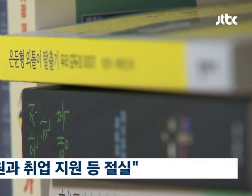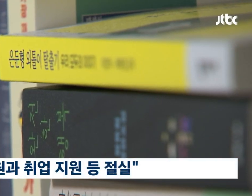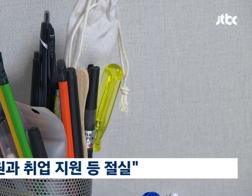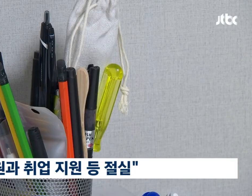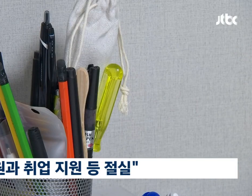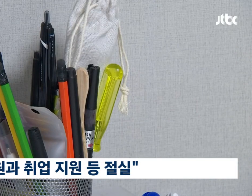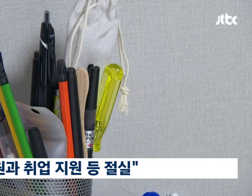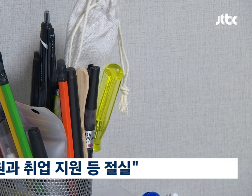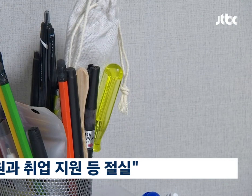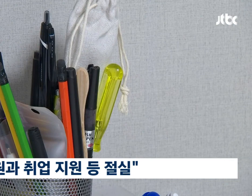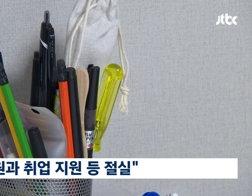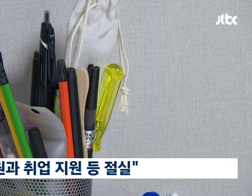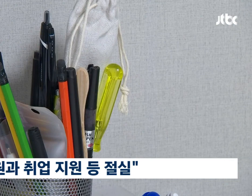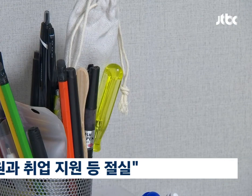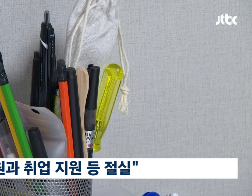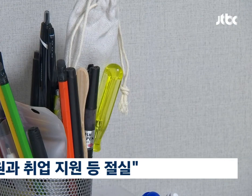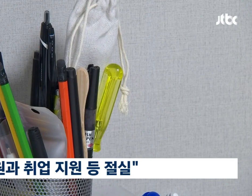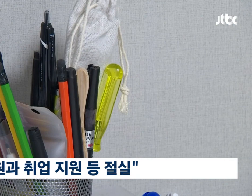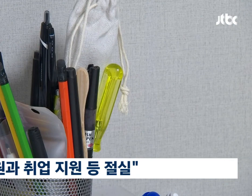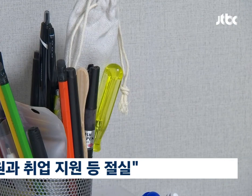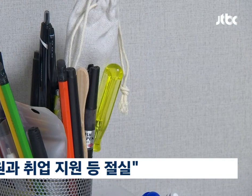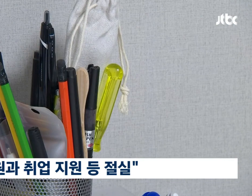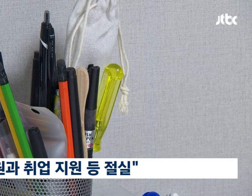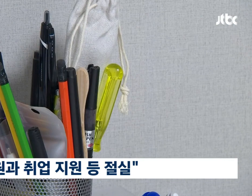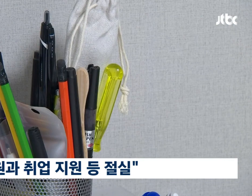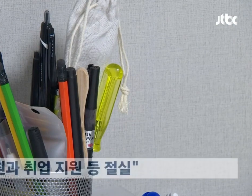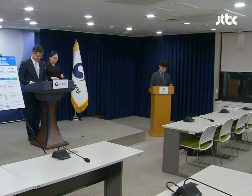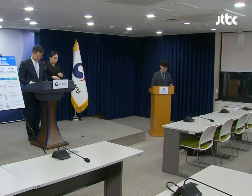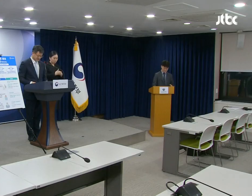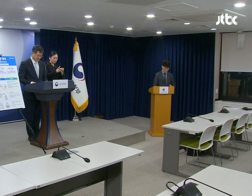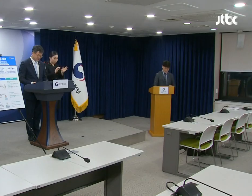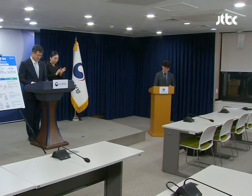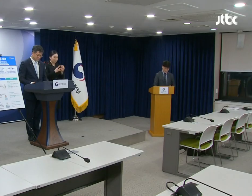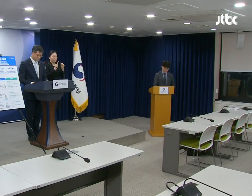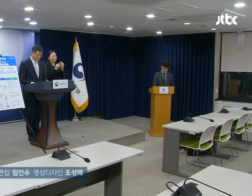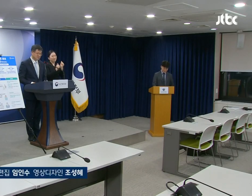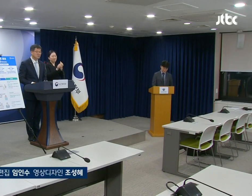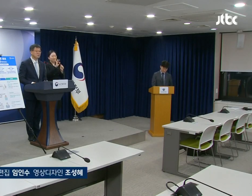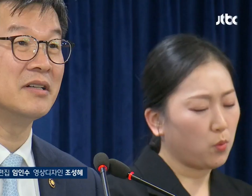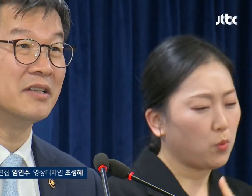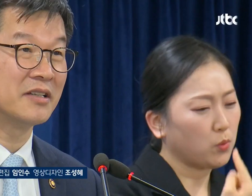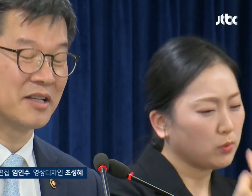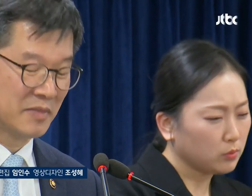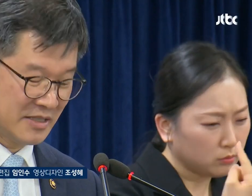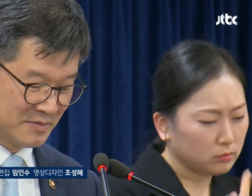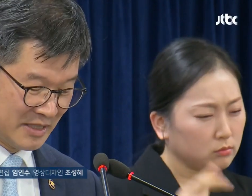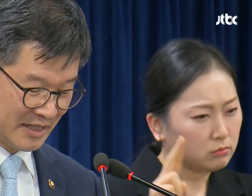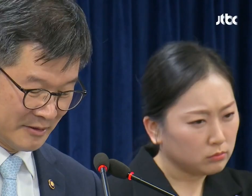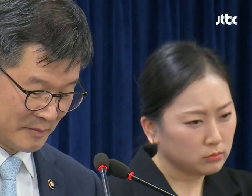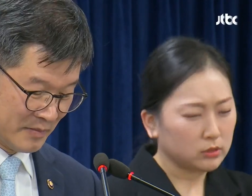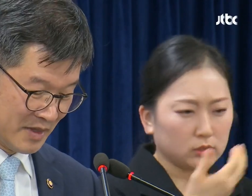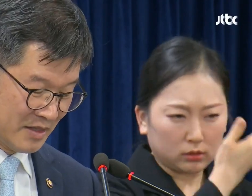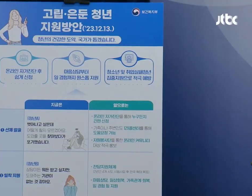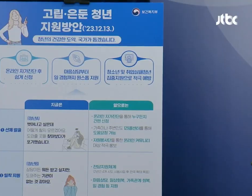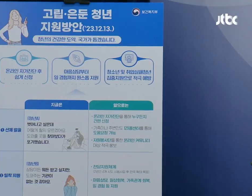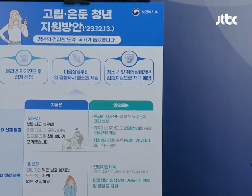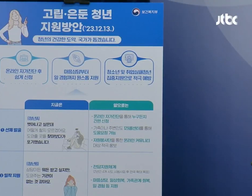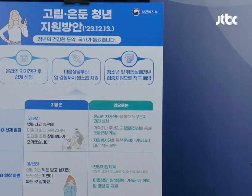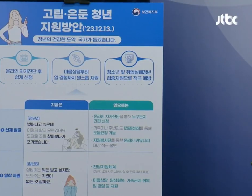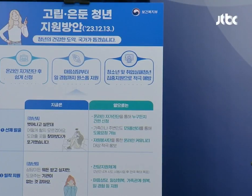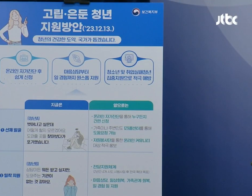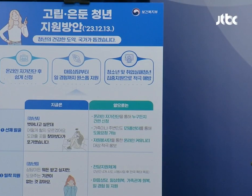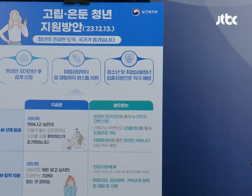싶어했고 경제적 지원과 취업 지원 등을 원했습니다 이에 정부는 고립과 은둔의 굴레에 갇힌 청년을 위해